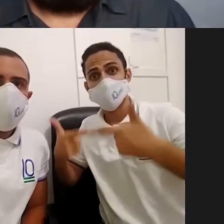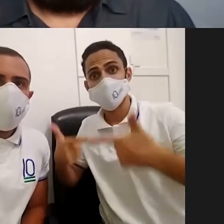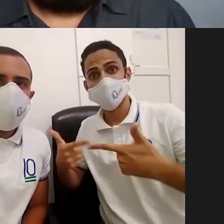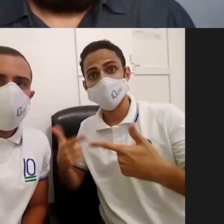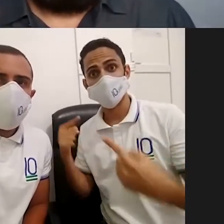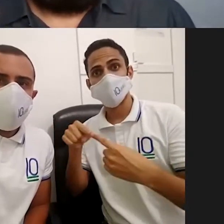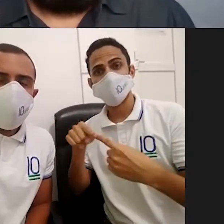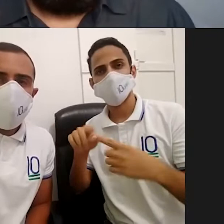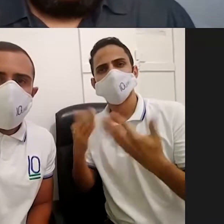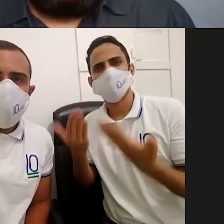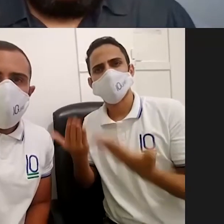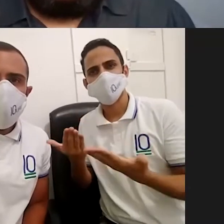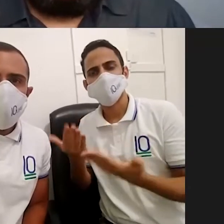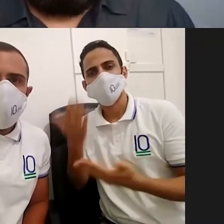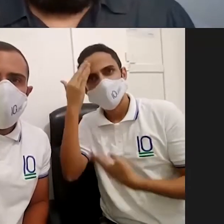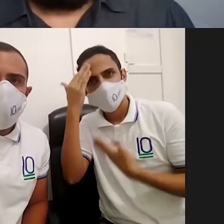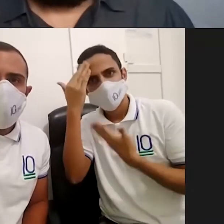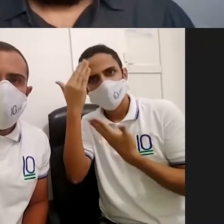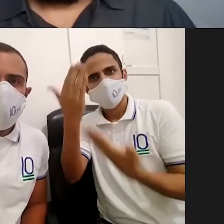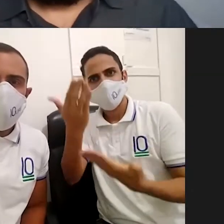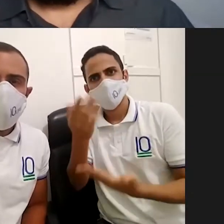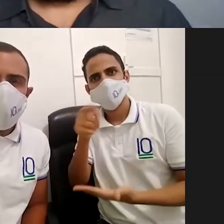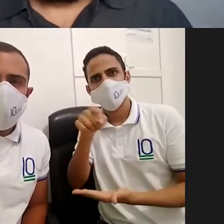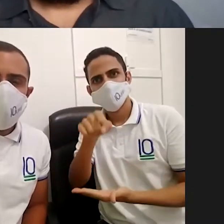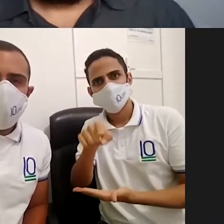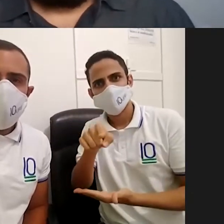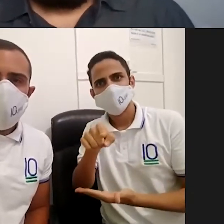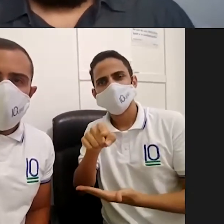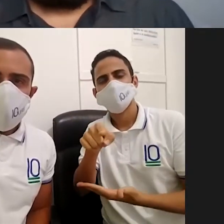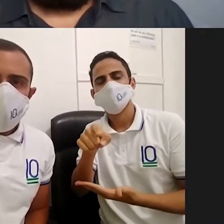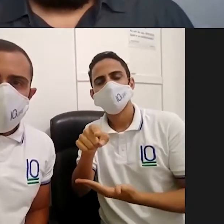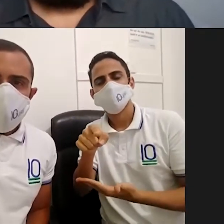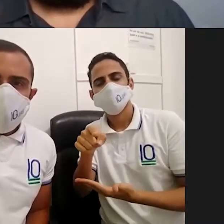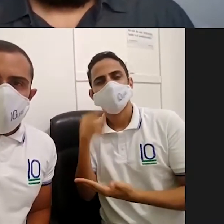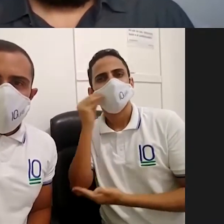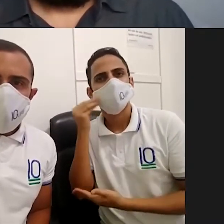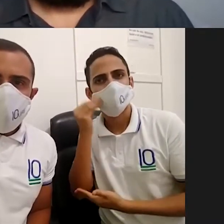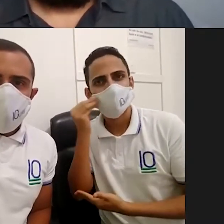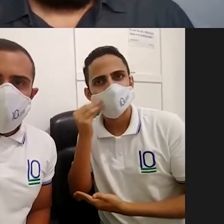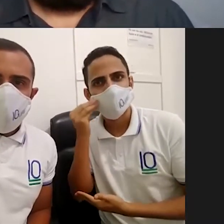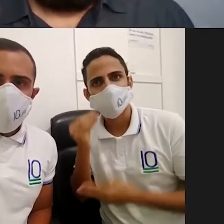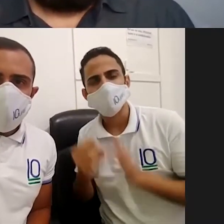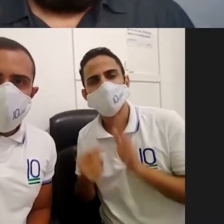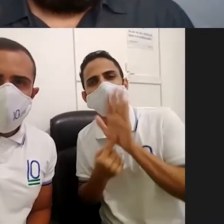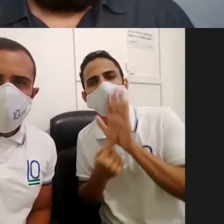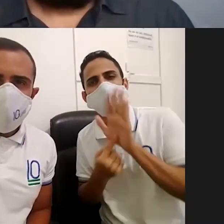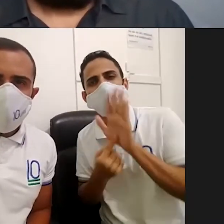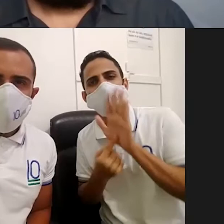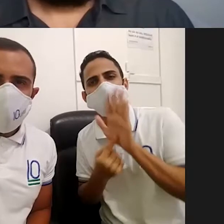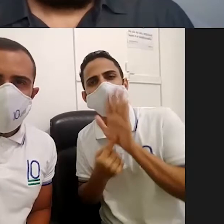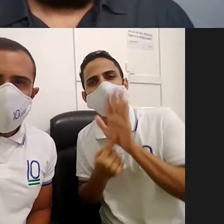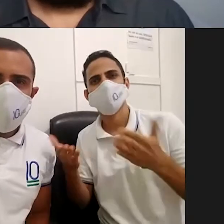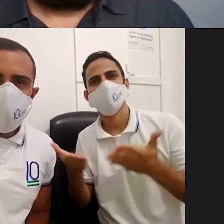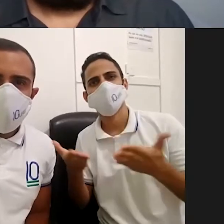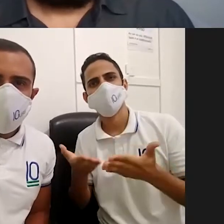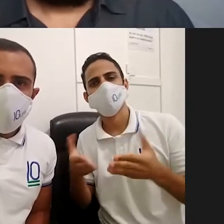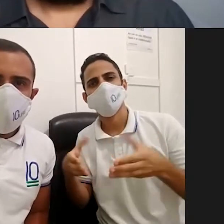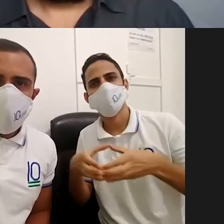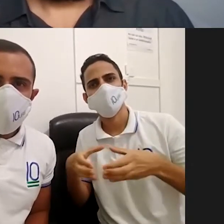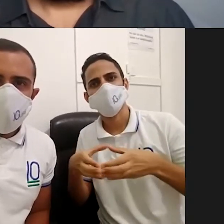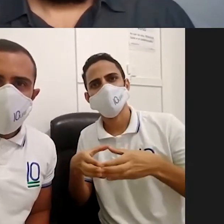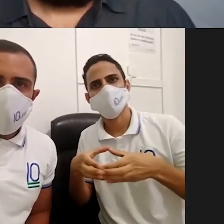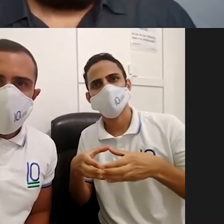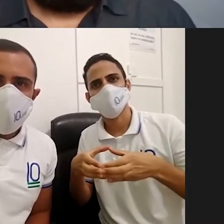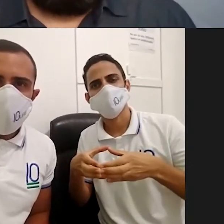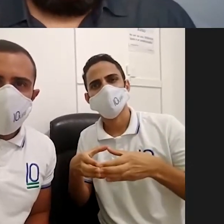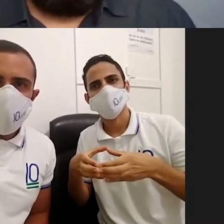Sim. Obrigada, Robson, pela oportunidade da gente apresentar essa proposta para Natal. Essa